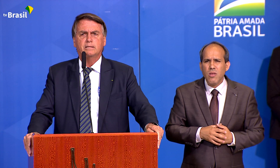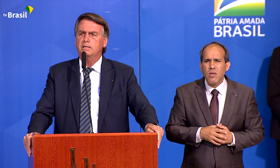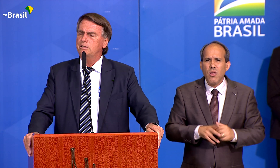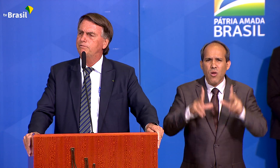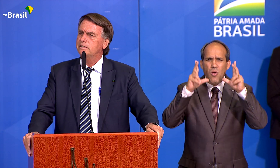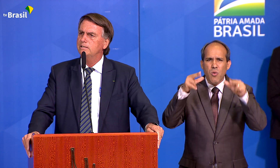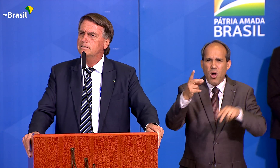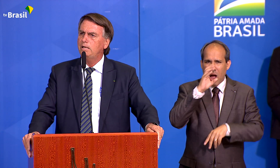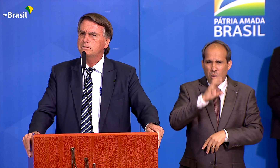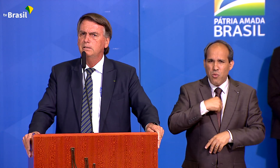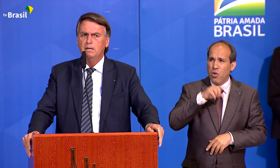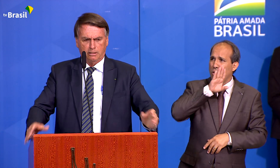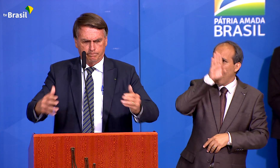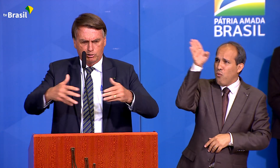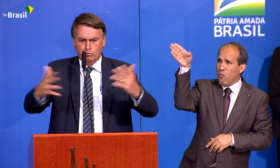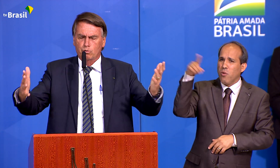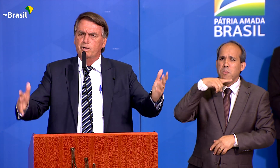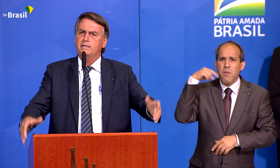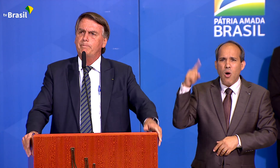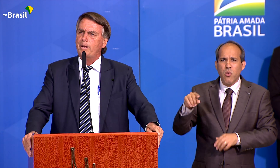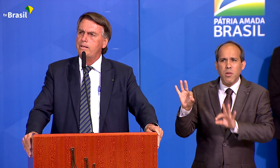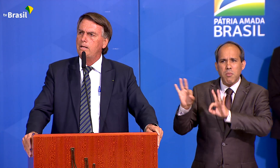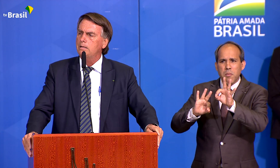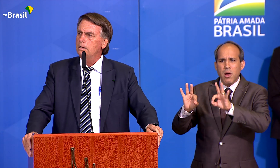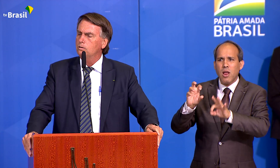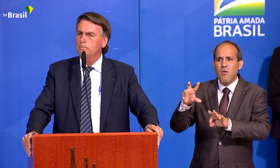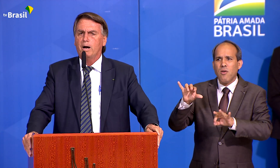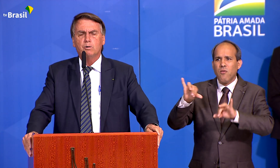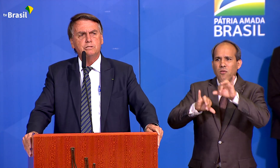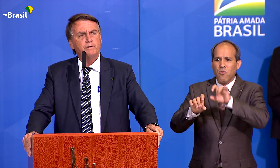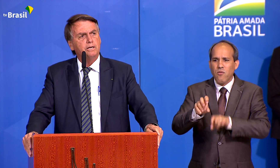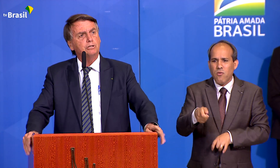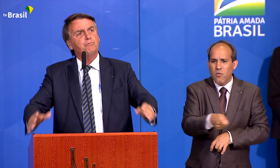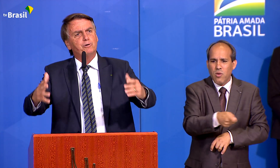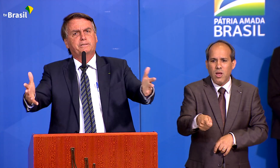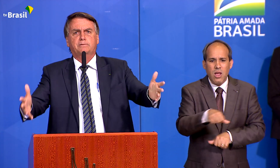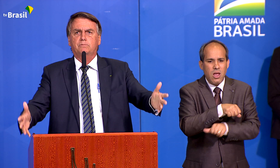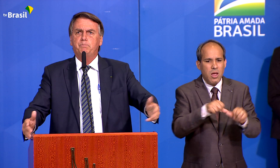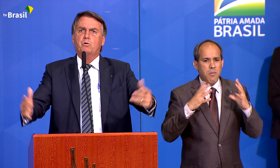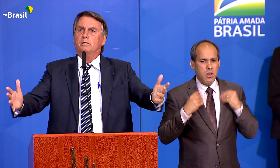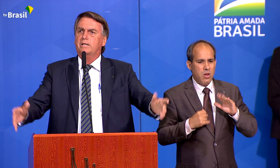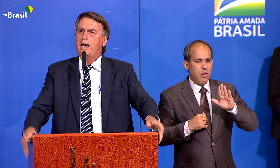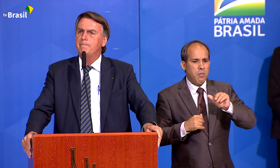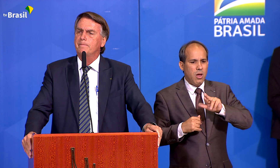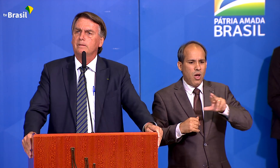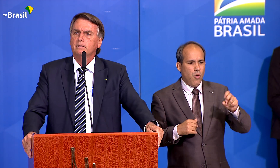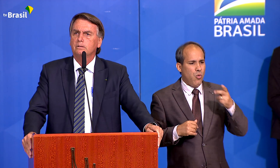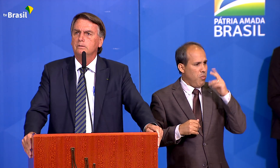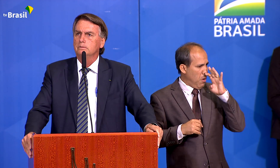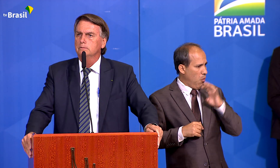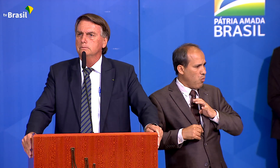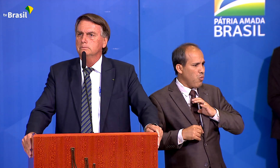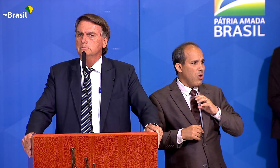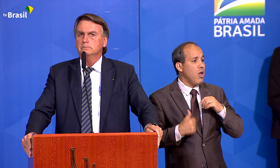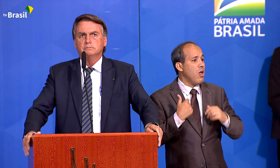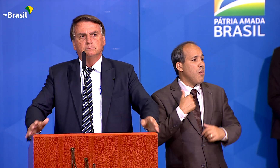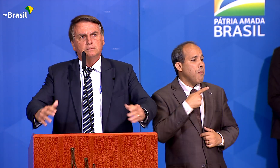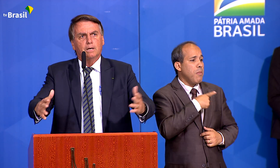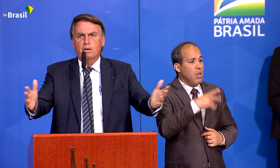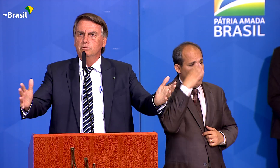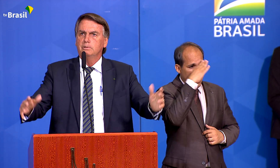estava na Rússia tratando de fertilizantes e que estourou aqui na imprensa o Barroso falando que eu fui me encontrar